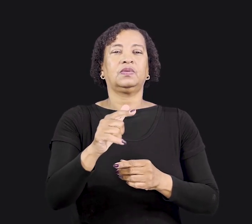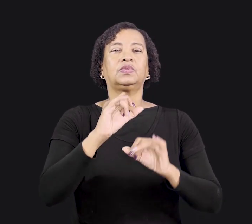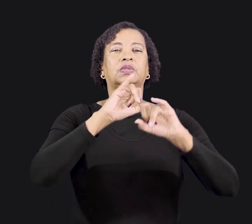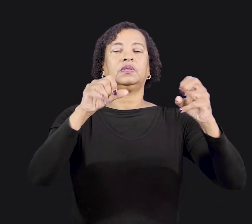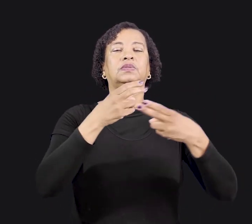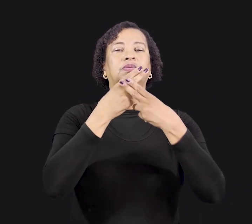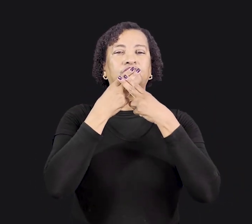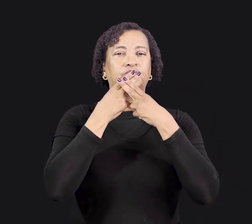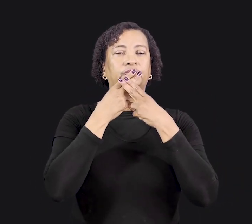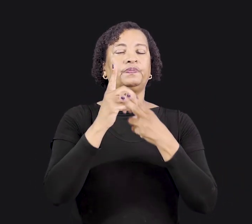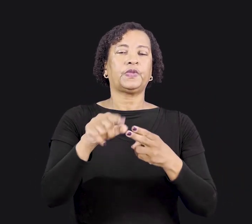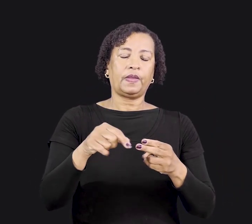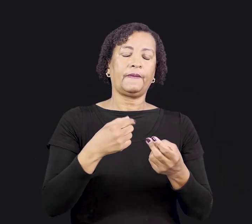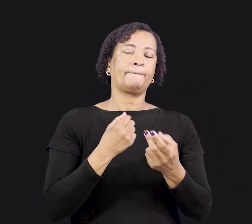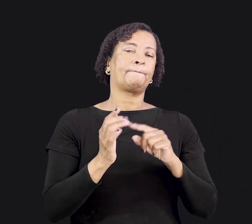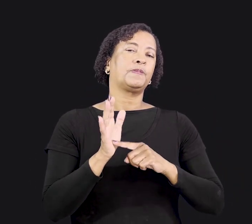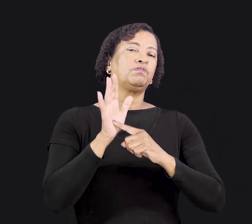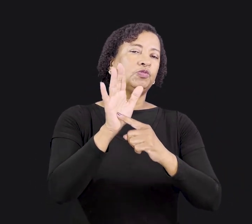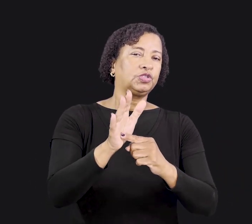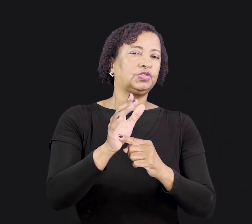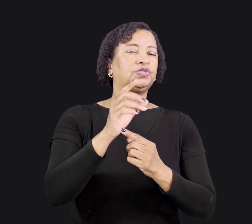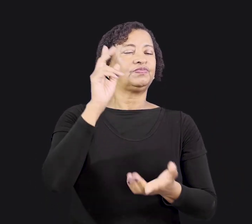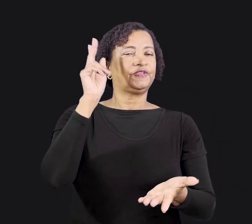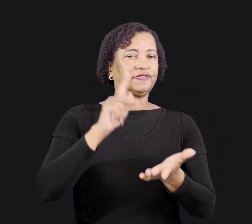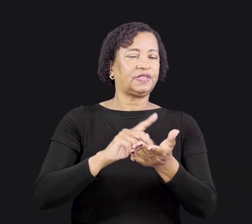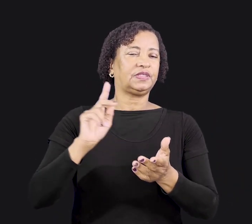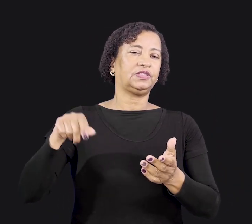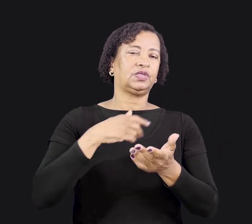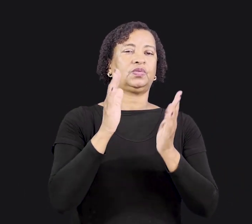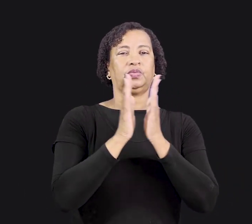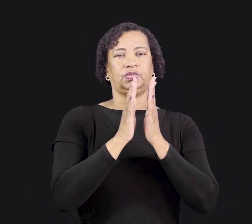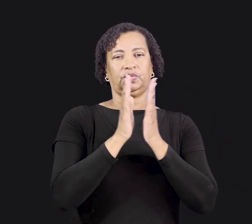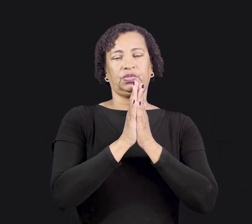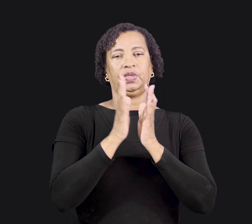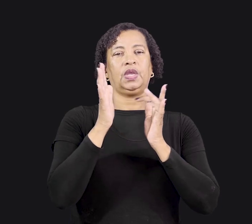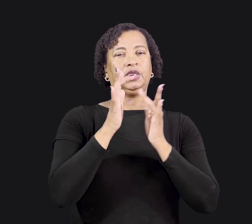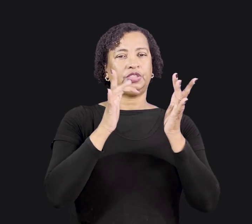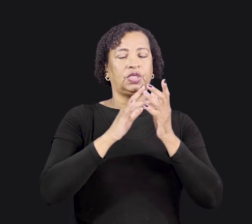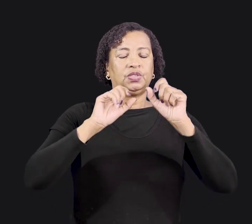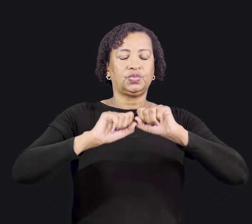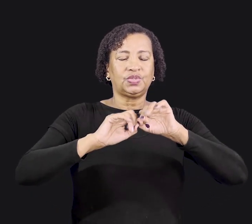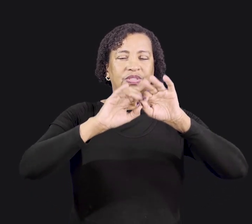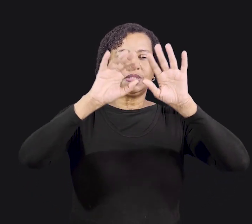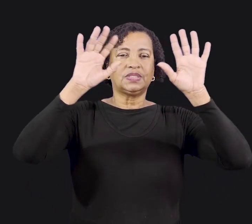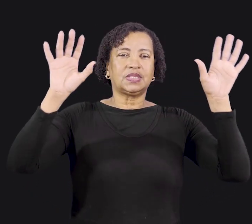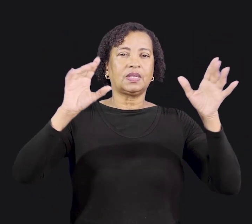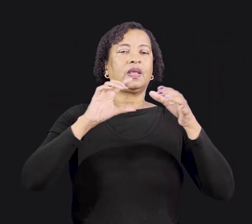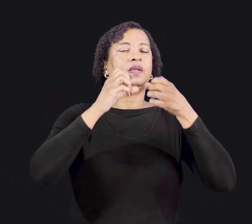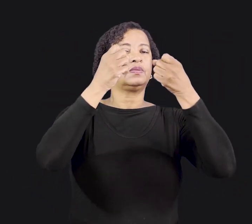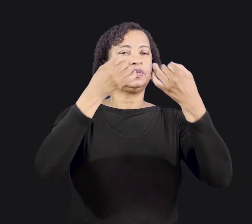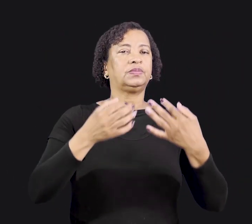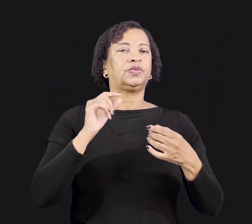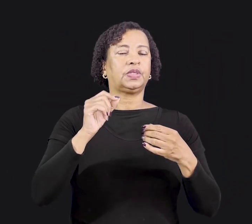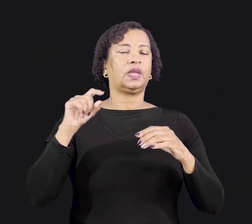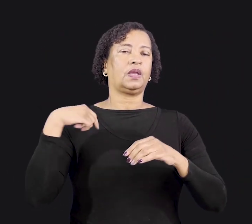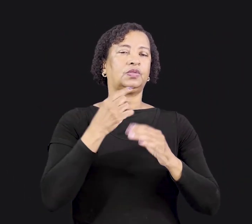demonstração da sinceridade das nossas orações. Jesus deixou bem claro que nossas orações, o dar, e